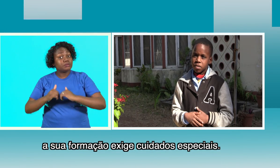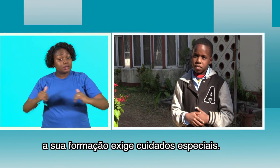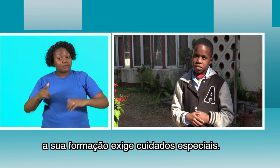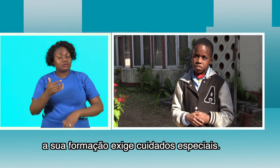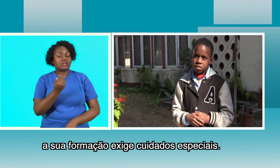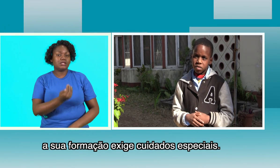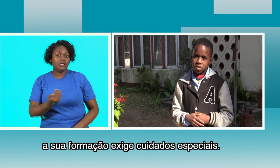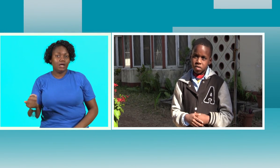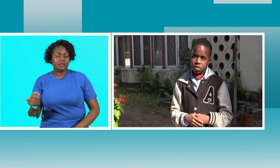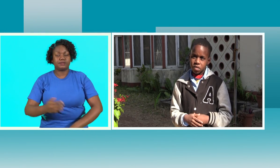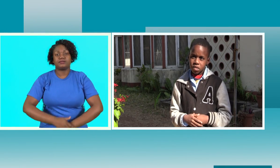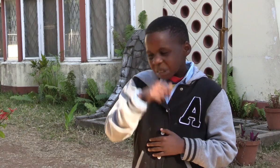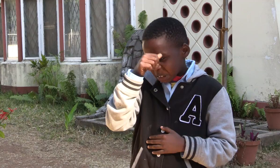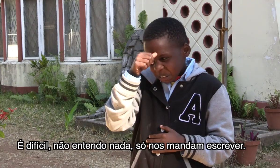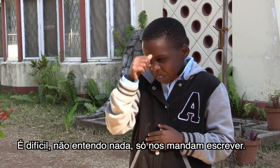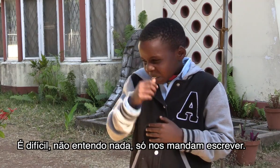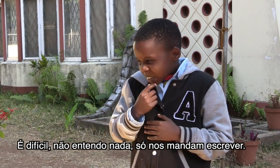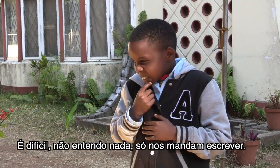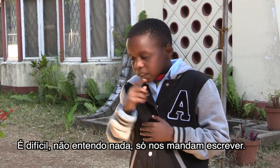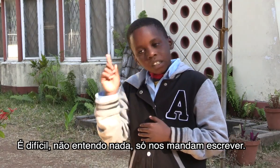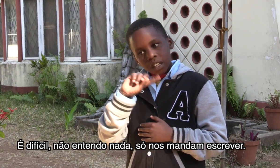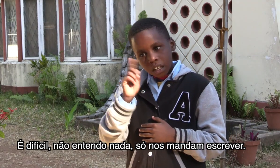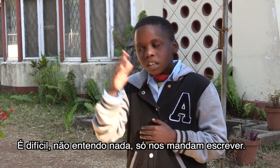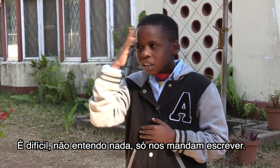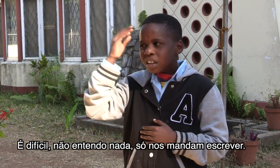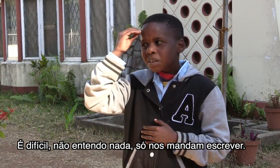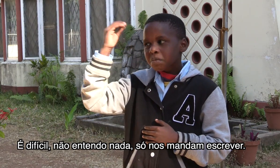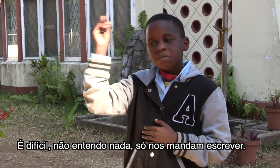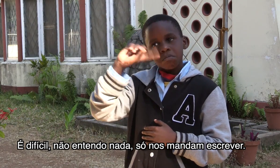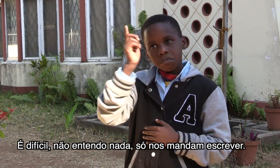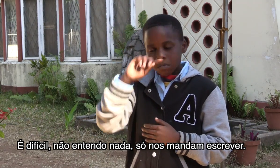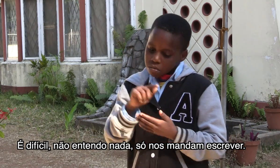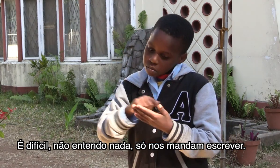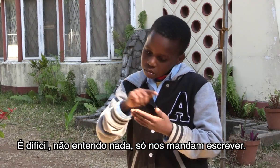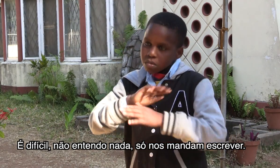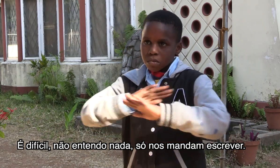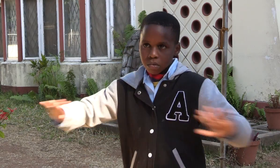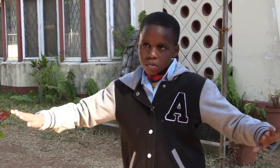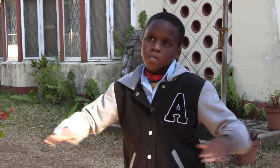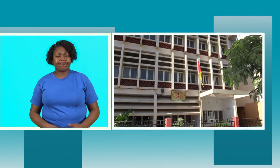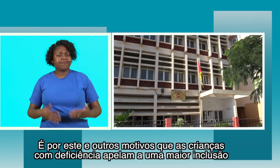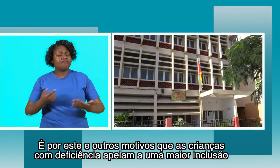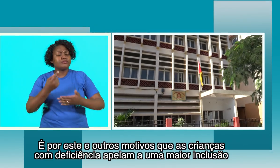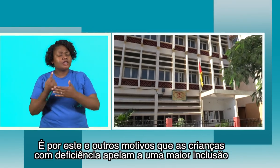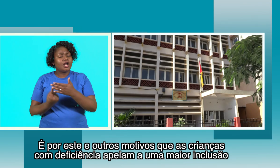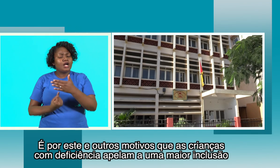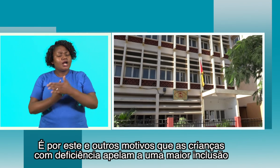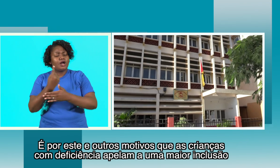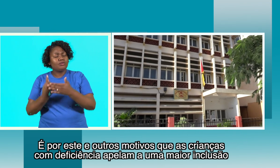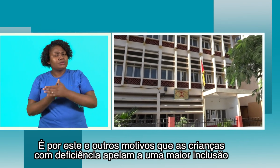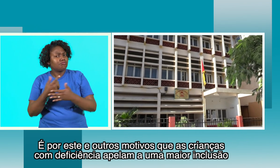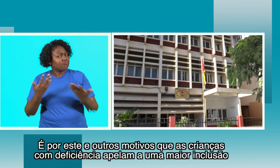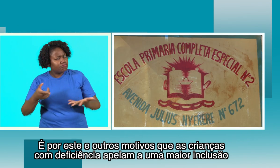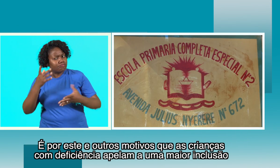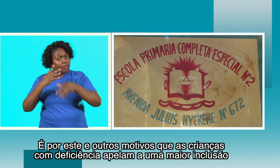cuidados especiais. Difícil, não entendo nada. Só nos mandam escrever. É por estes e outros